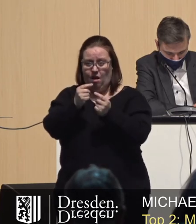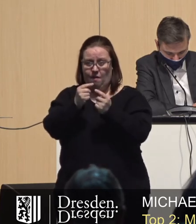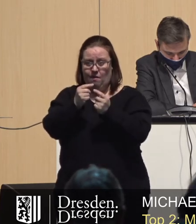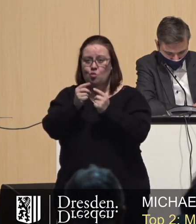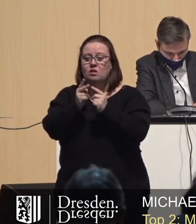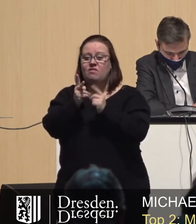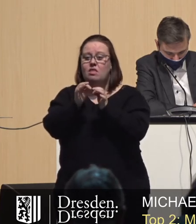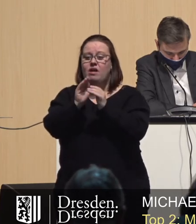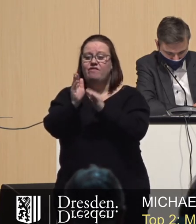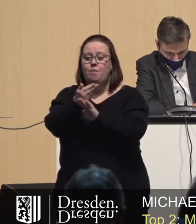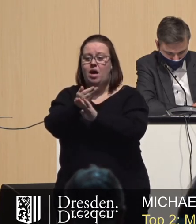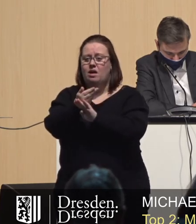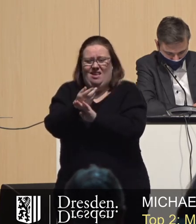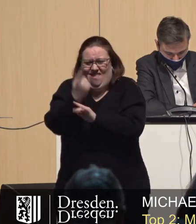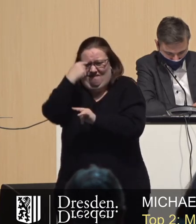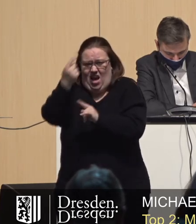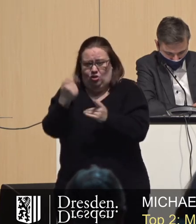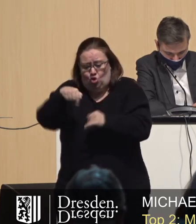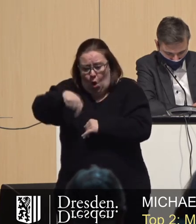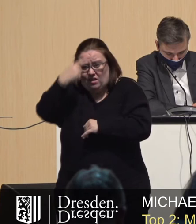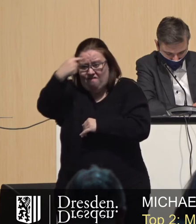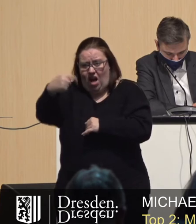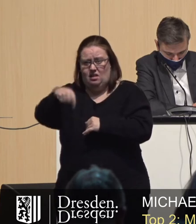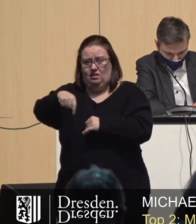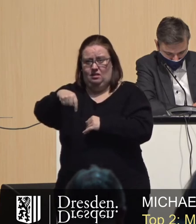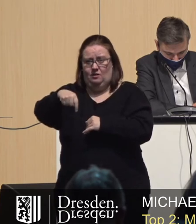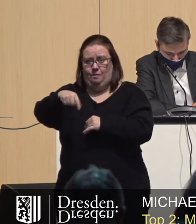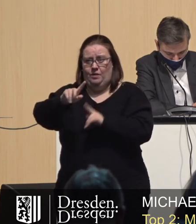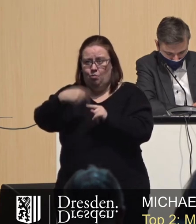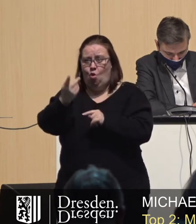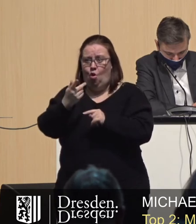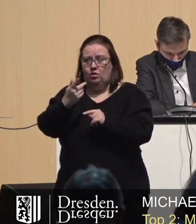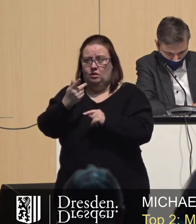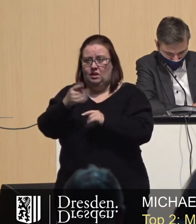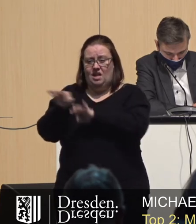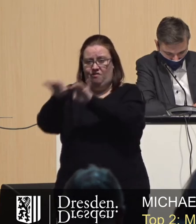in 2 Tagen vorbei ist. Wir wissen also heute schon, dass wir ein